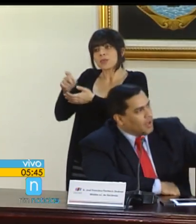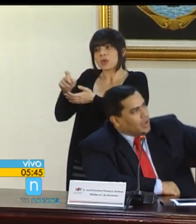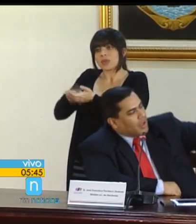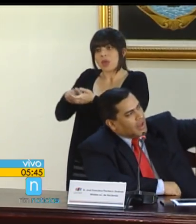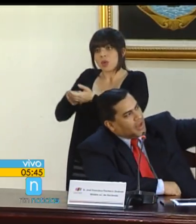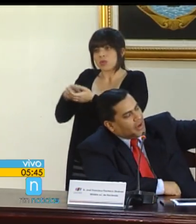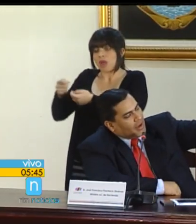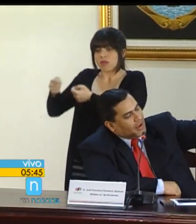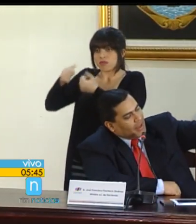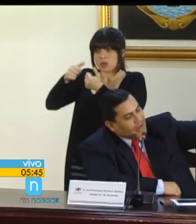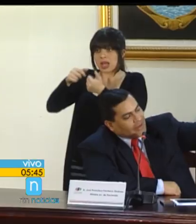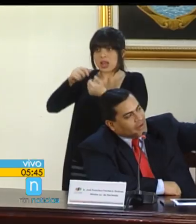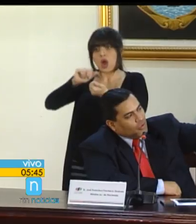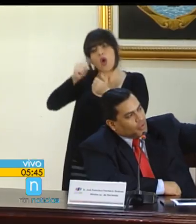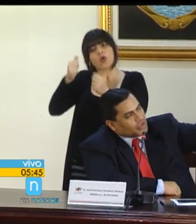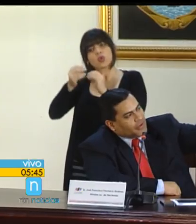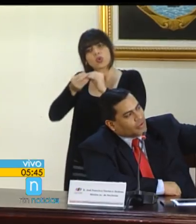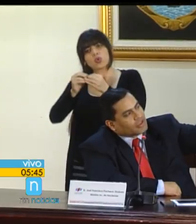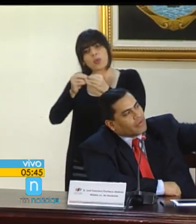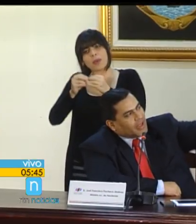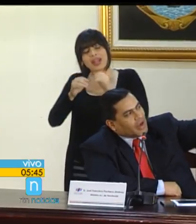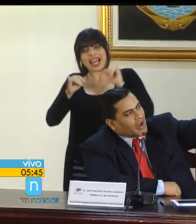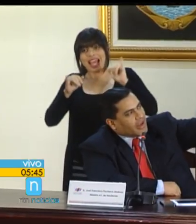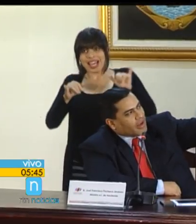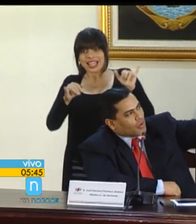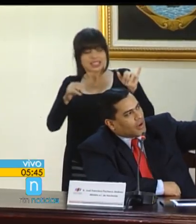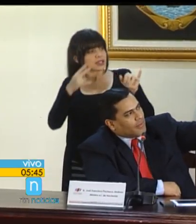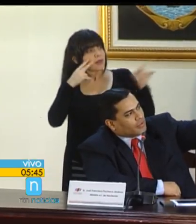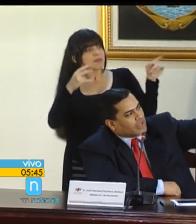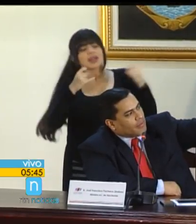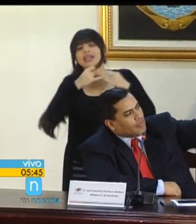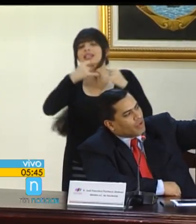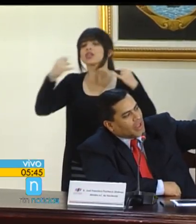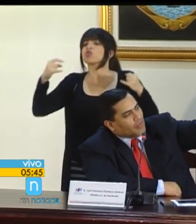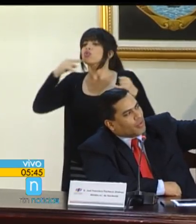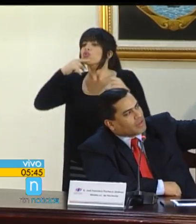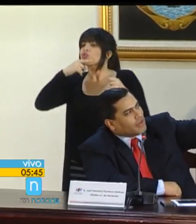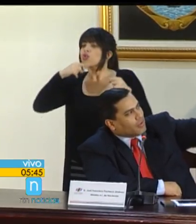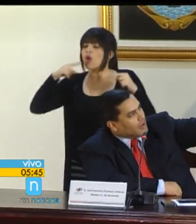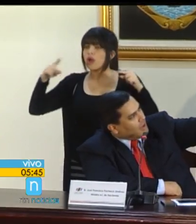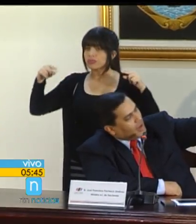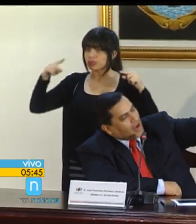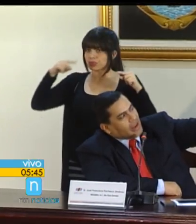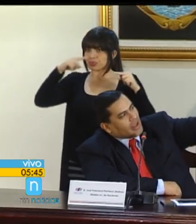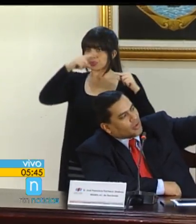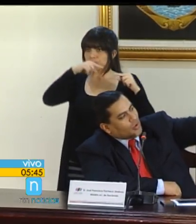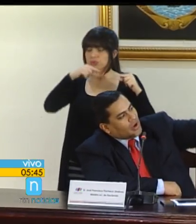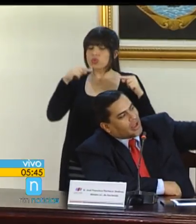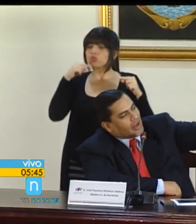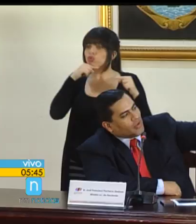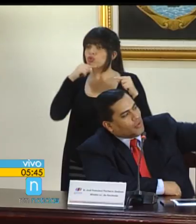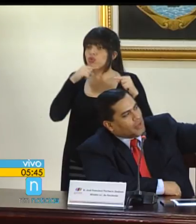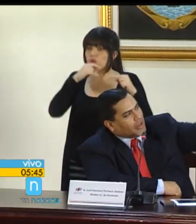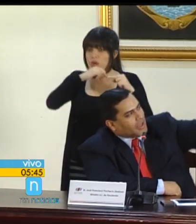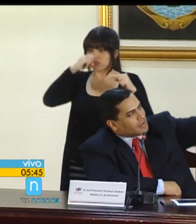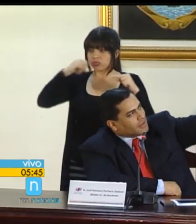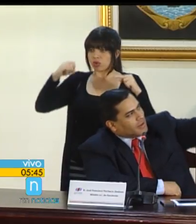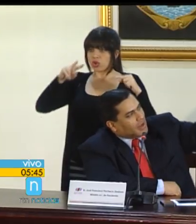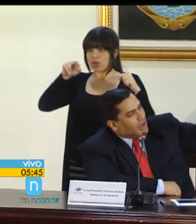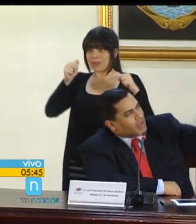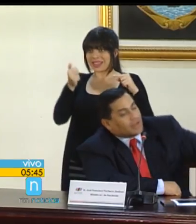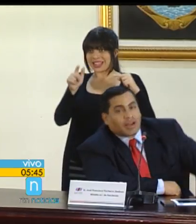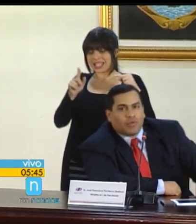número. Ese número, ese valor se ve en la línea roja. Ustedes ven, por ejemplo, qué sé yo, en la línea roja en el año